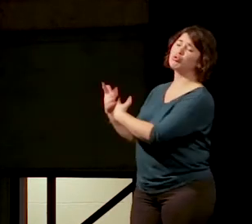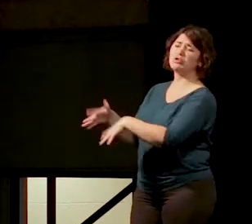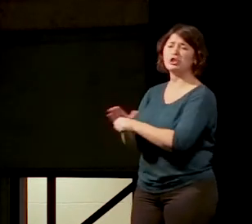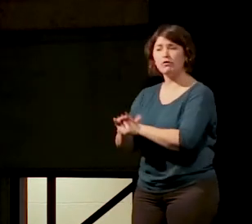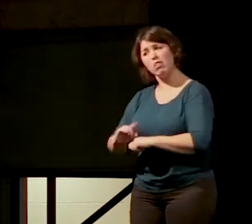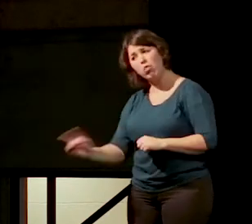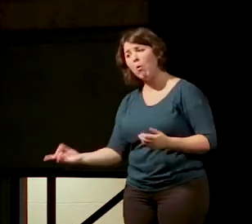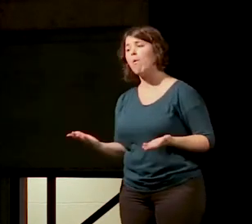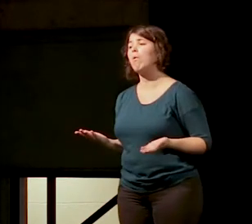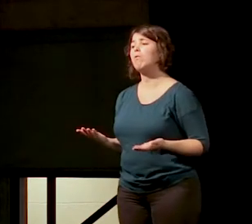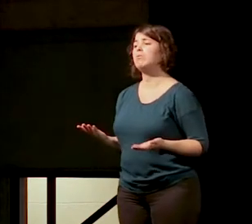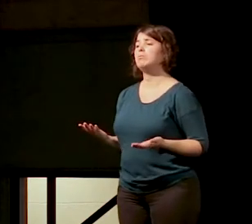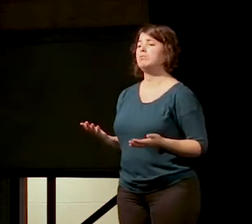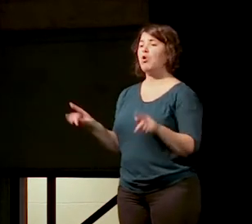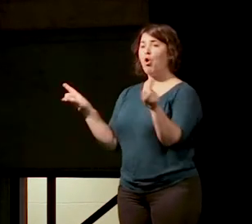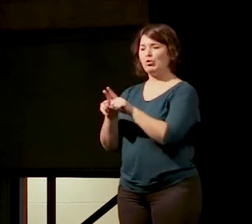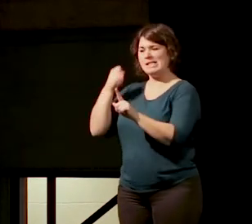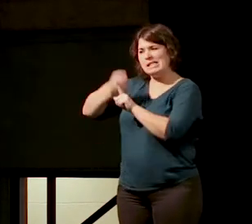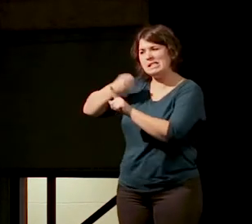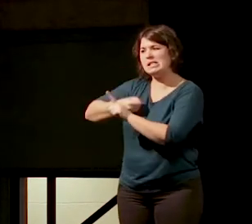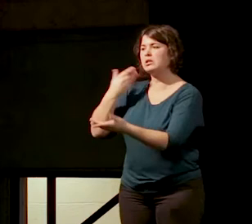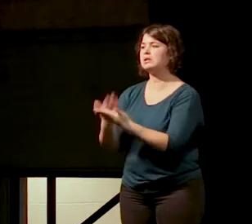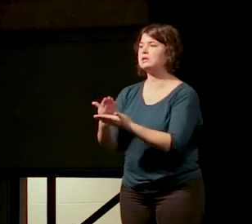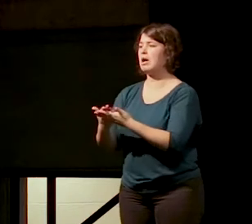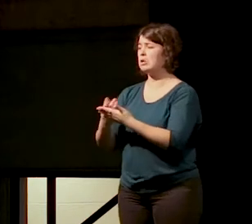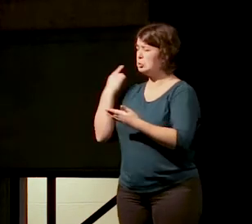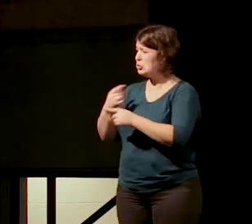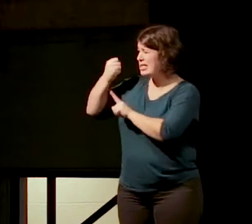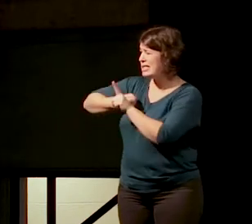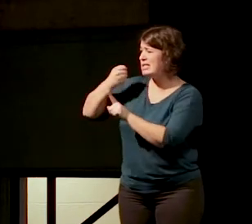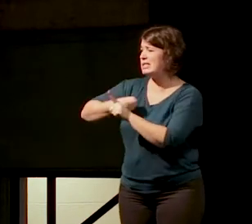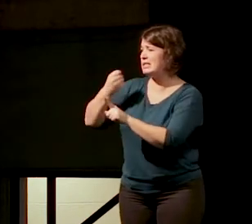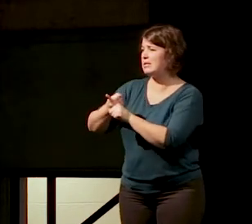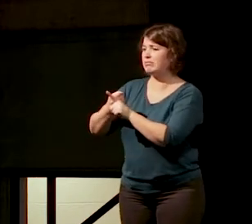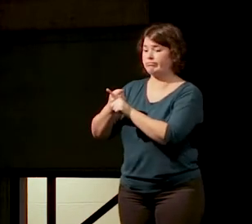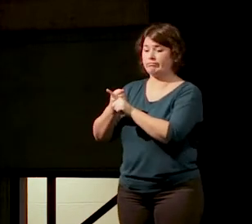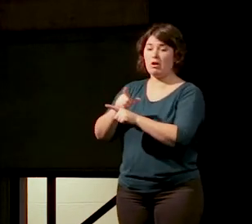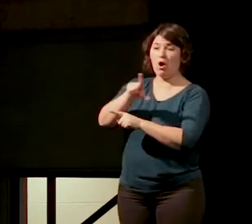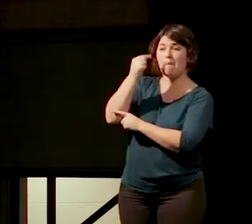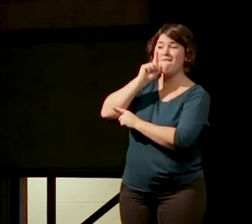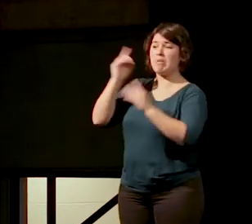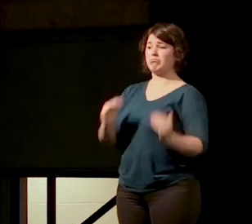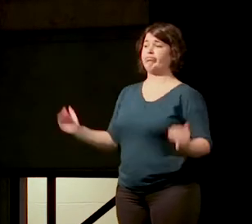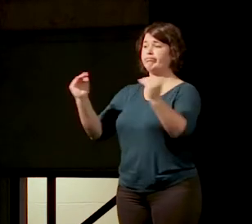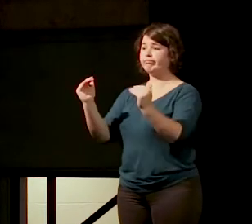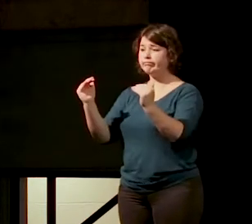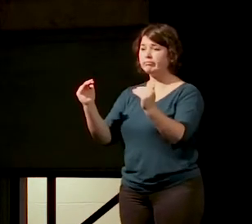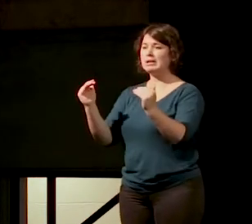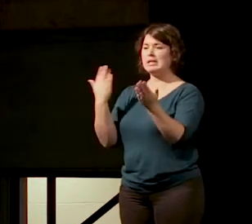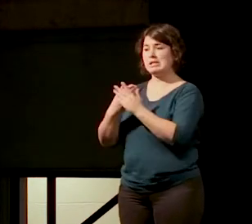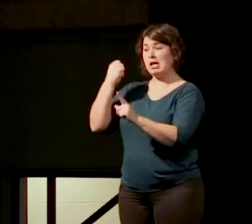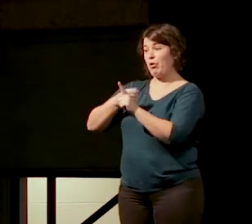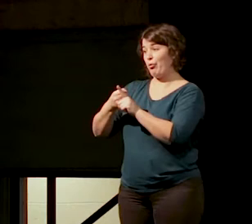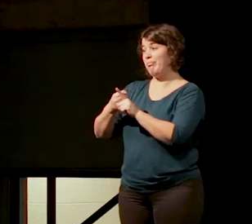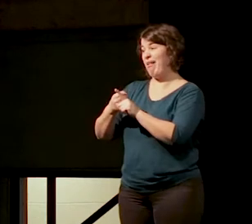fait. C'est aussi ce combat de chaque instant qu'est l'égalité femmes-hommes. Et c'est probablement un combat